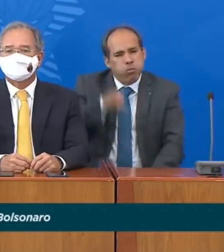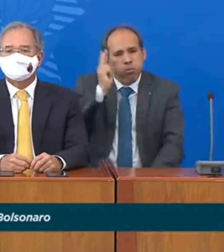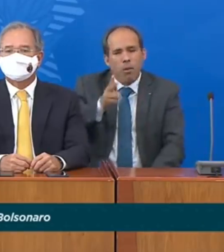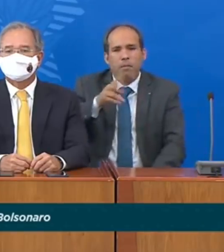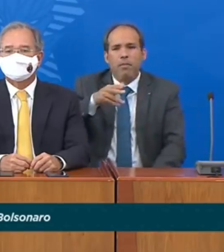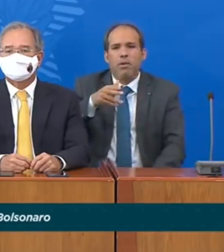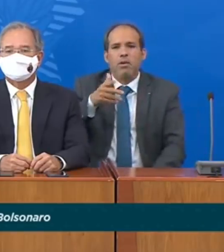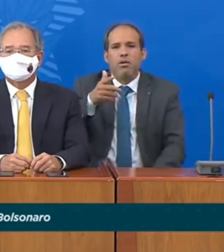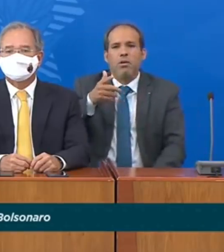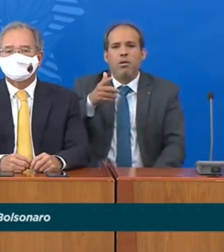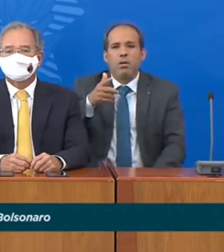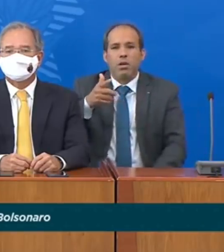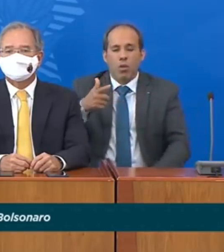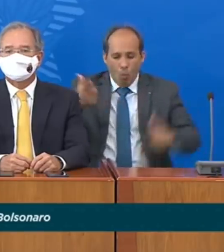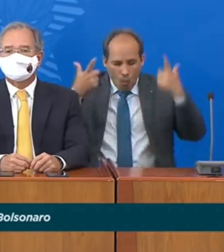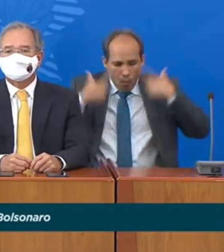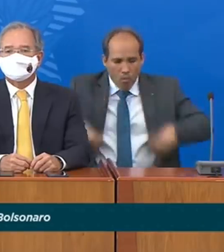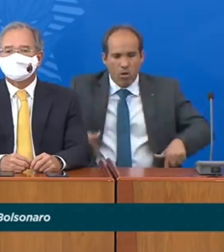tirar o Estado